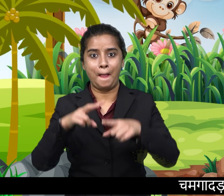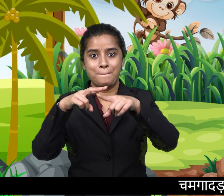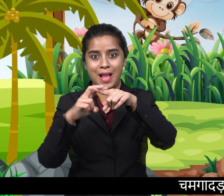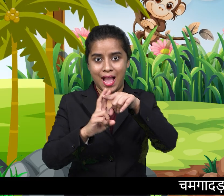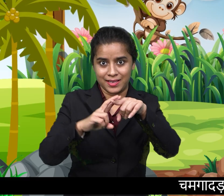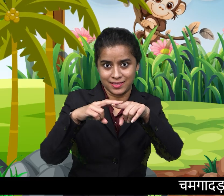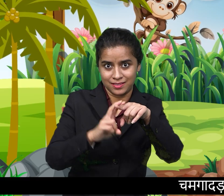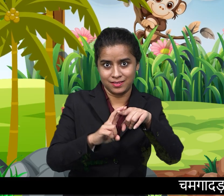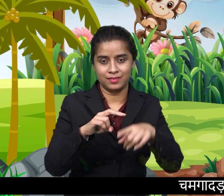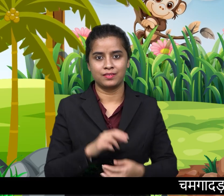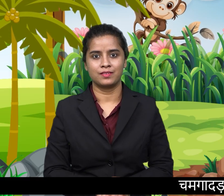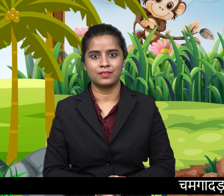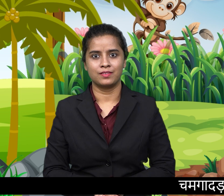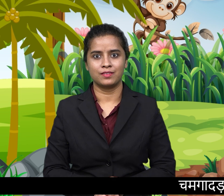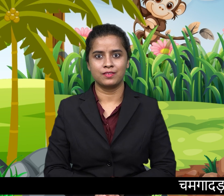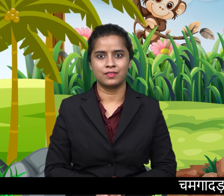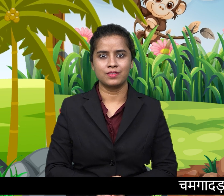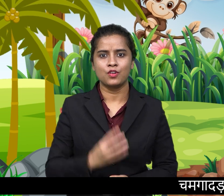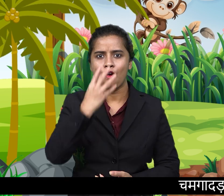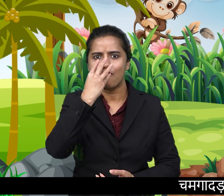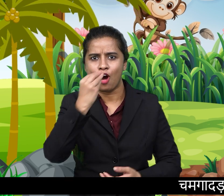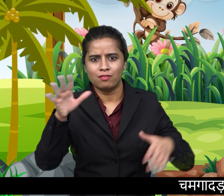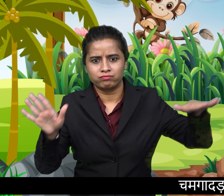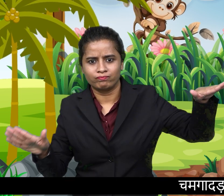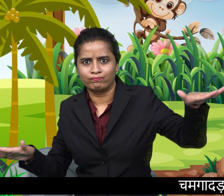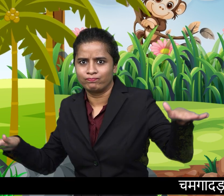चमगादड़, उड़ने वाली लोमड़ी,